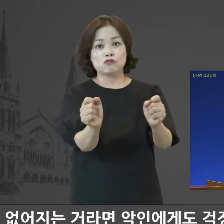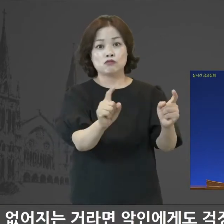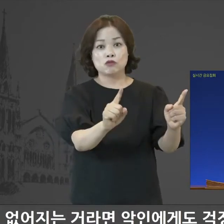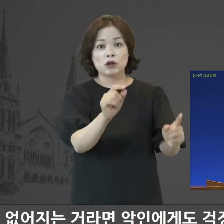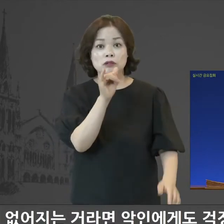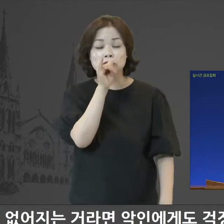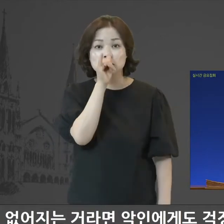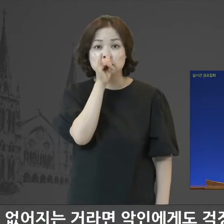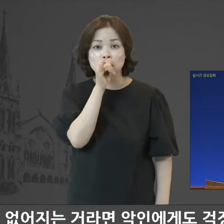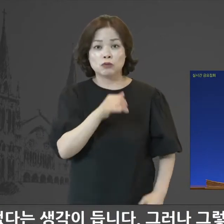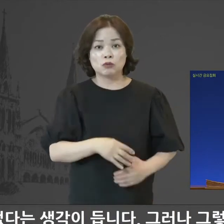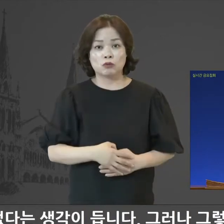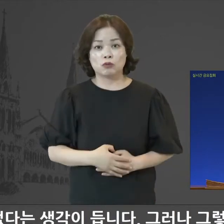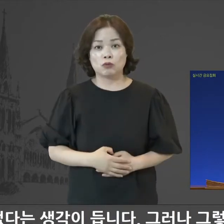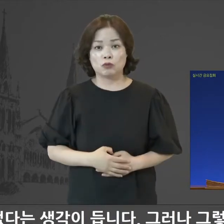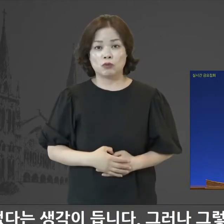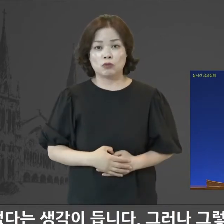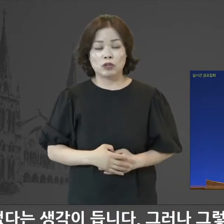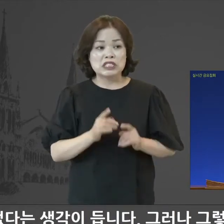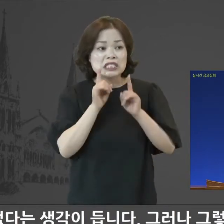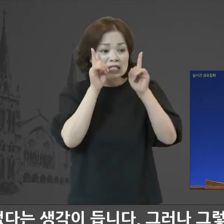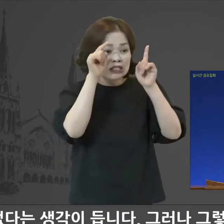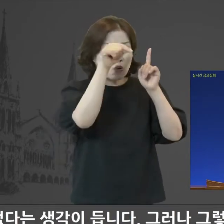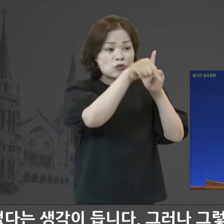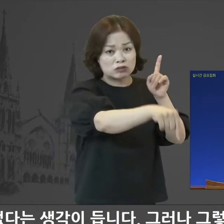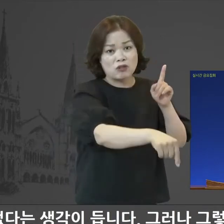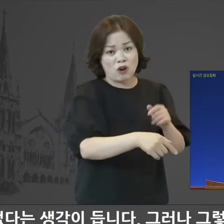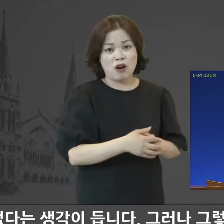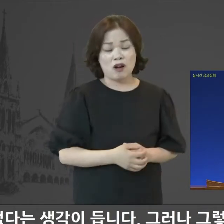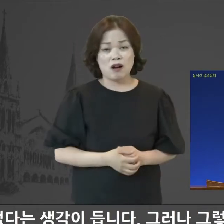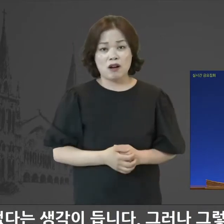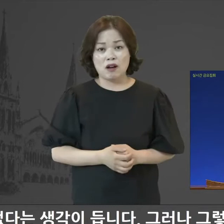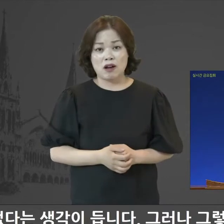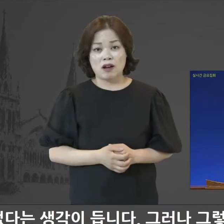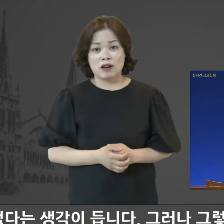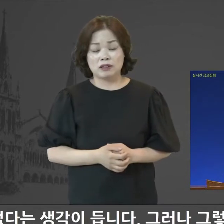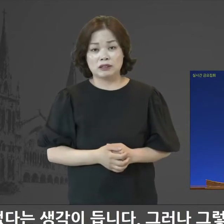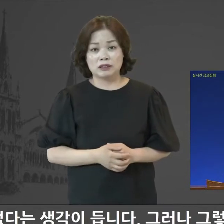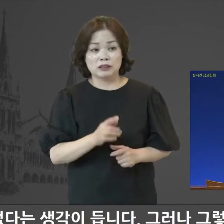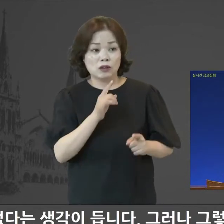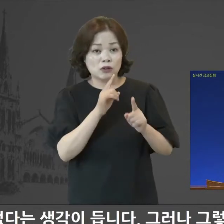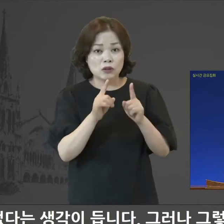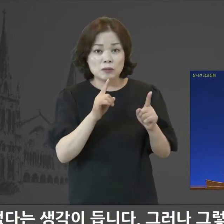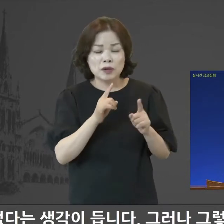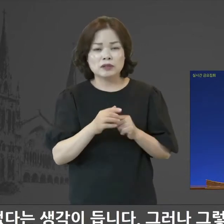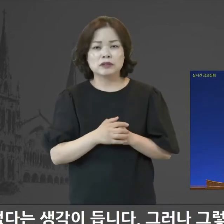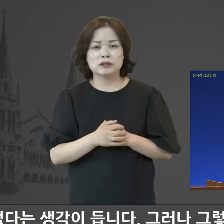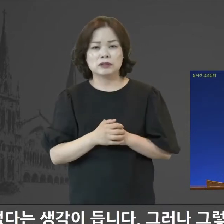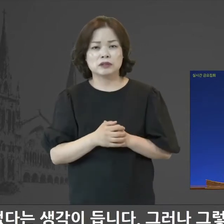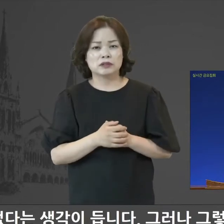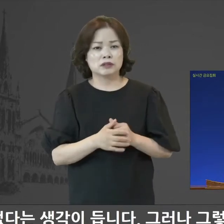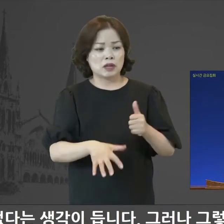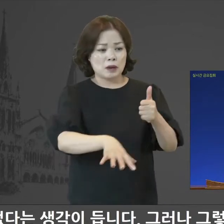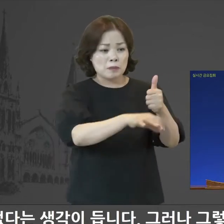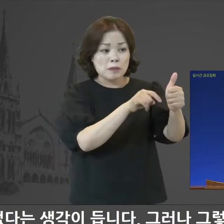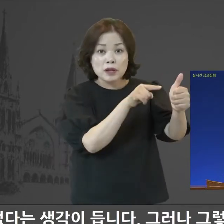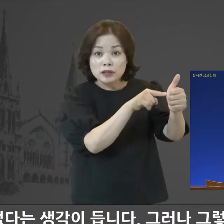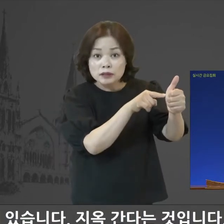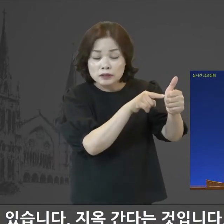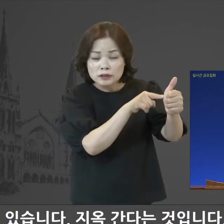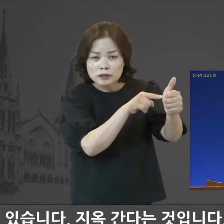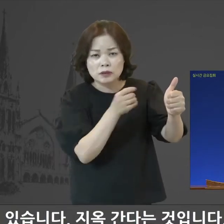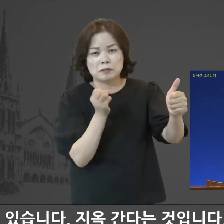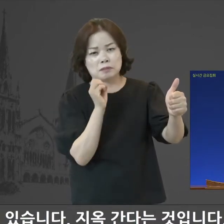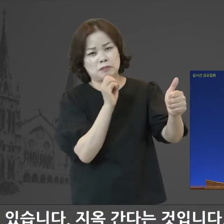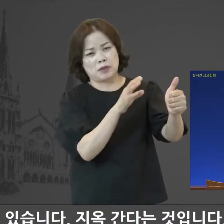겁니다. 지옥 간다는 거예요. 그러니까 이 얘기들을 벨릭스에게